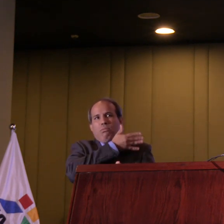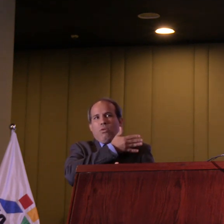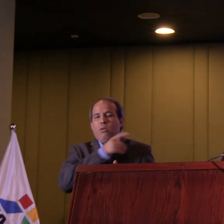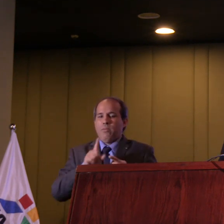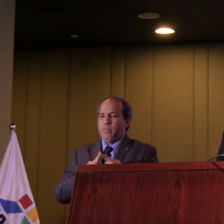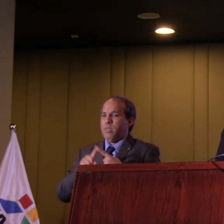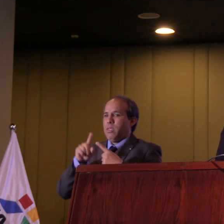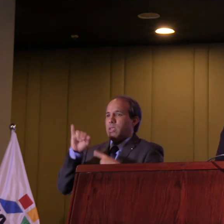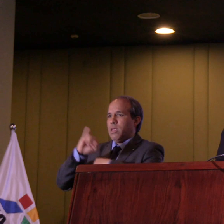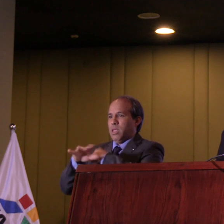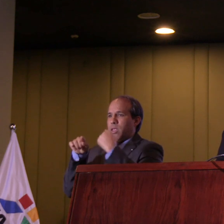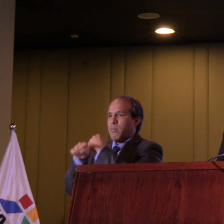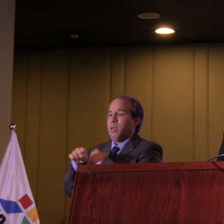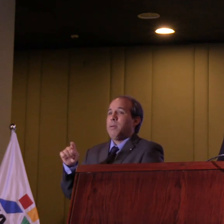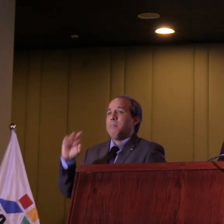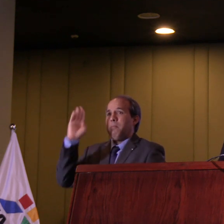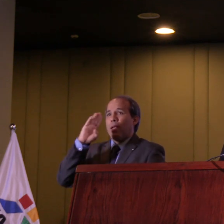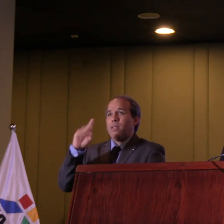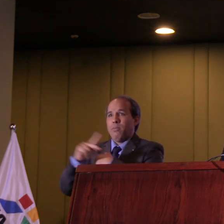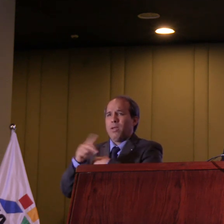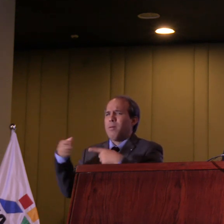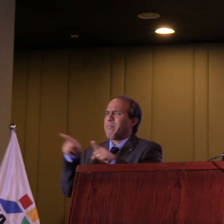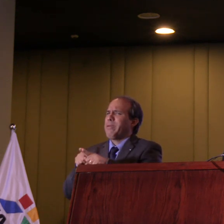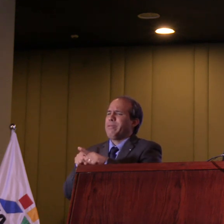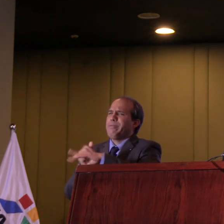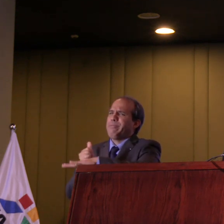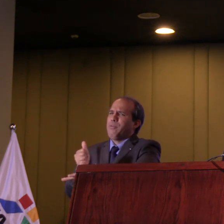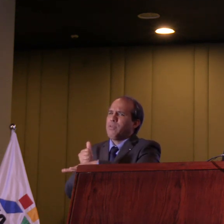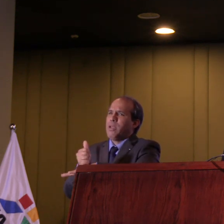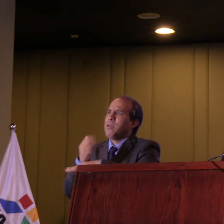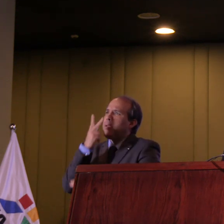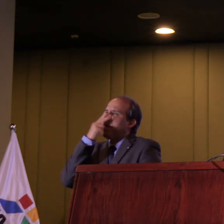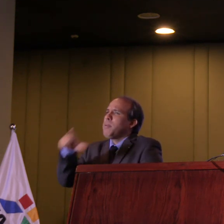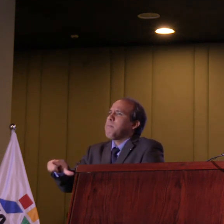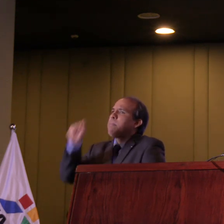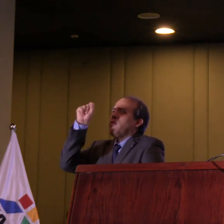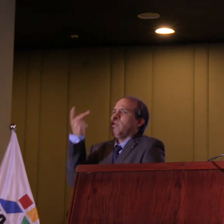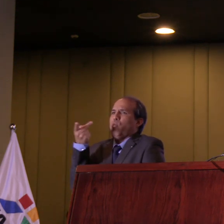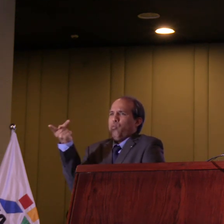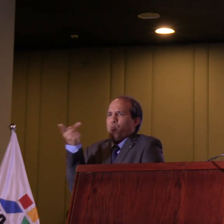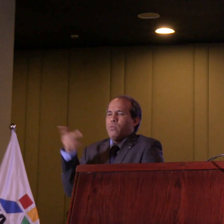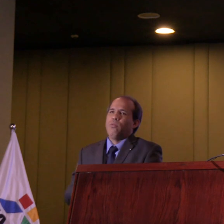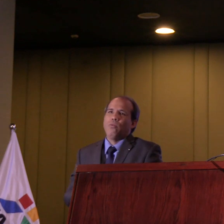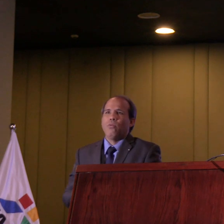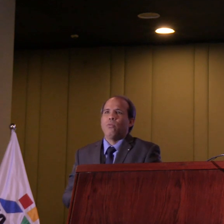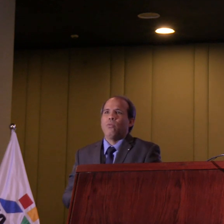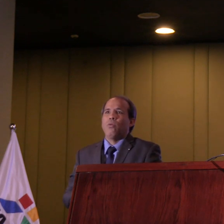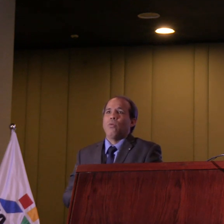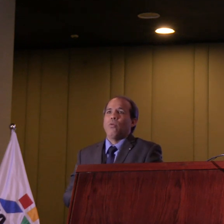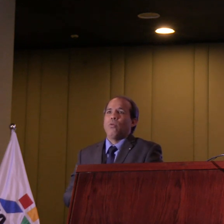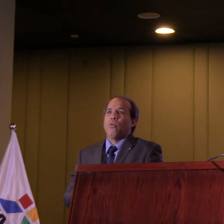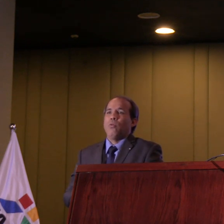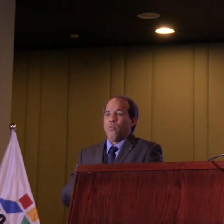e Paraguai tornaram-se parceiros incontornáveis e parceiros preferenciais. No ano em que celebramos